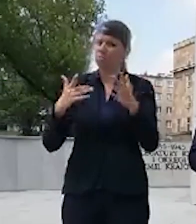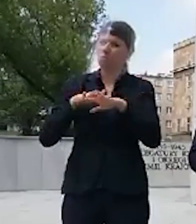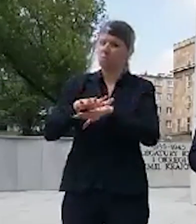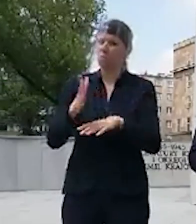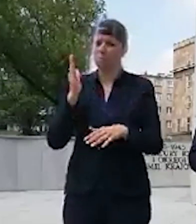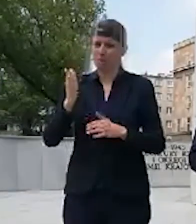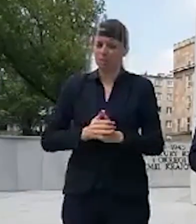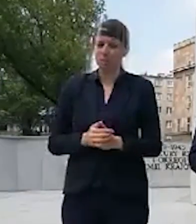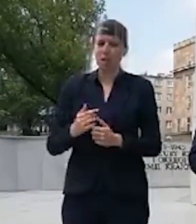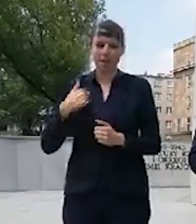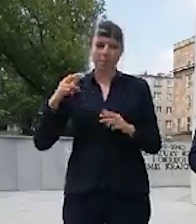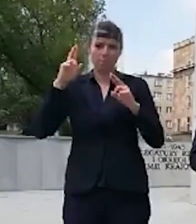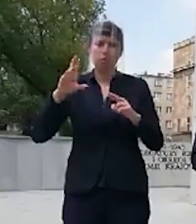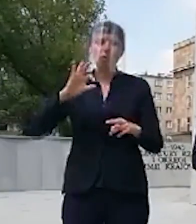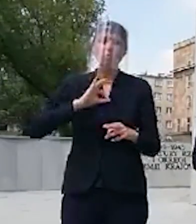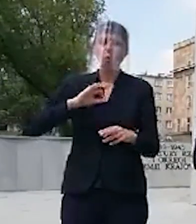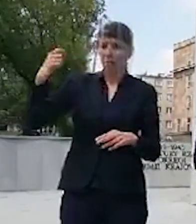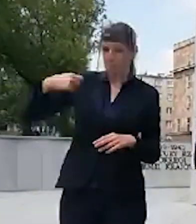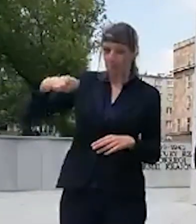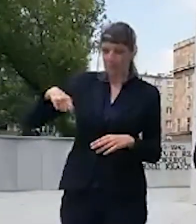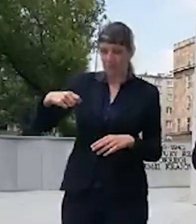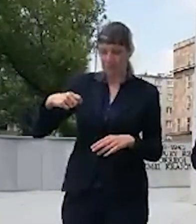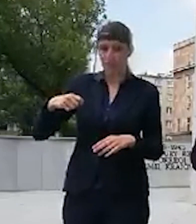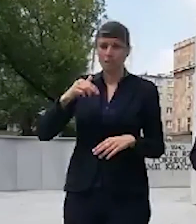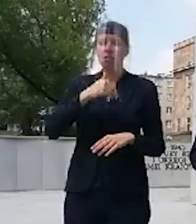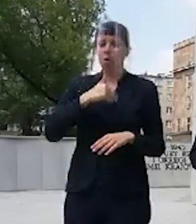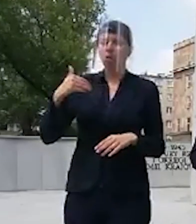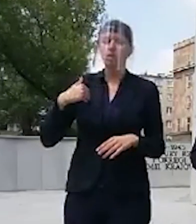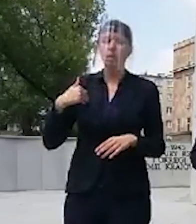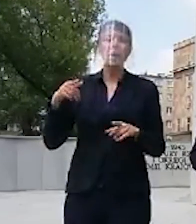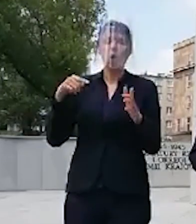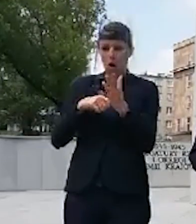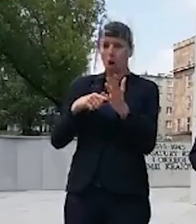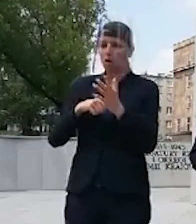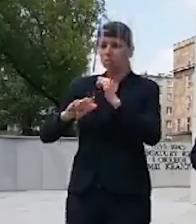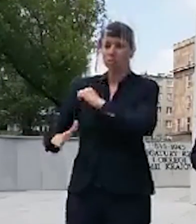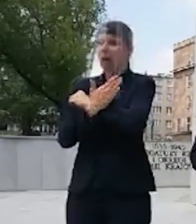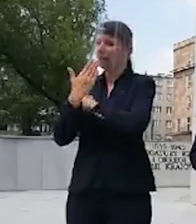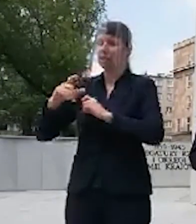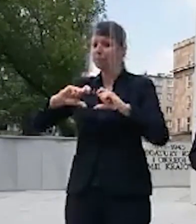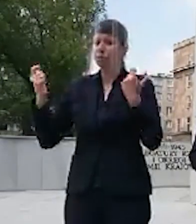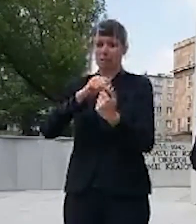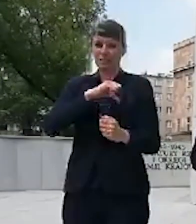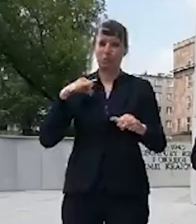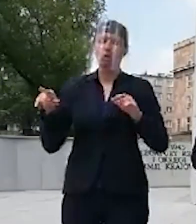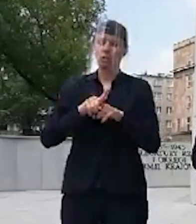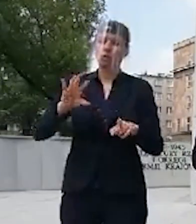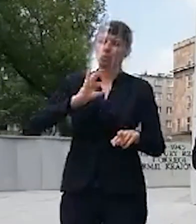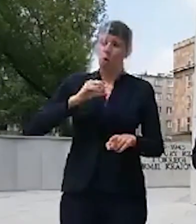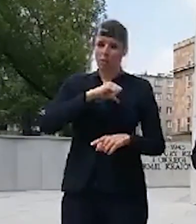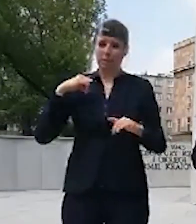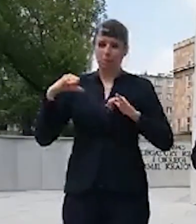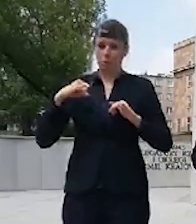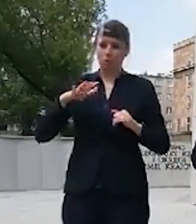będzie podawał samorządom, wszystkim, także mojemu lubelskiemu samorządowi, pomocną i przyjazną dłoń, że nie będzie